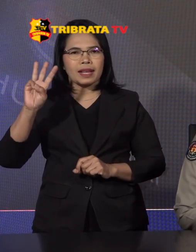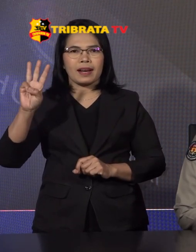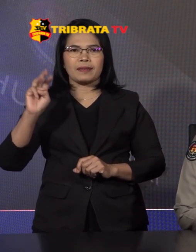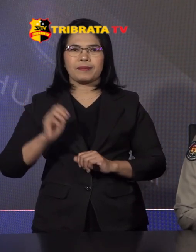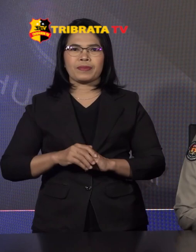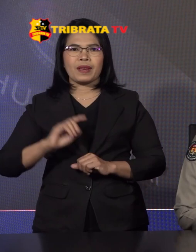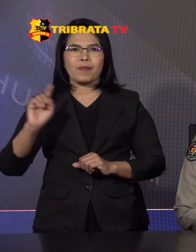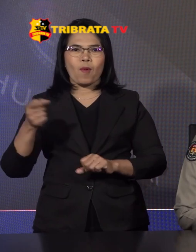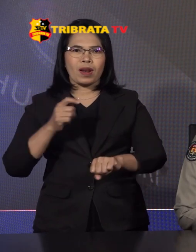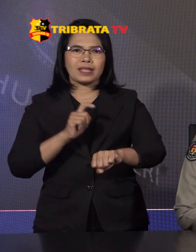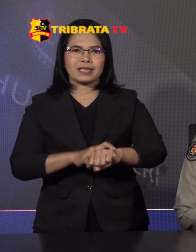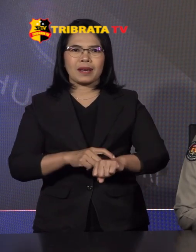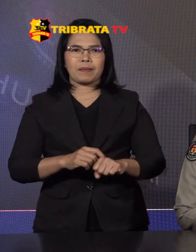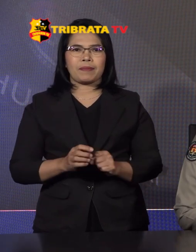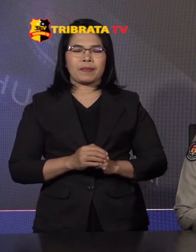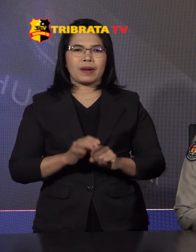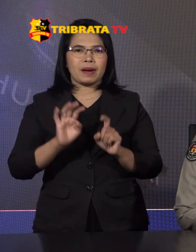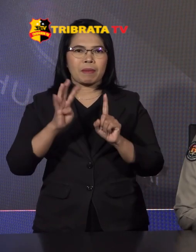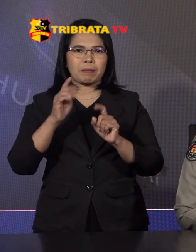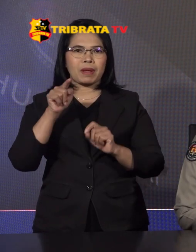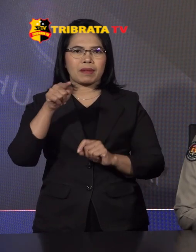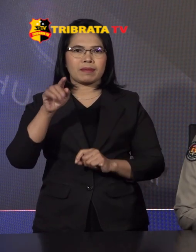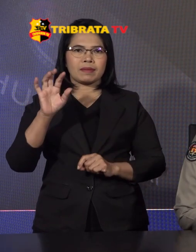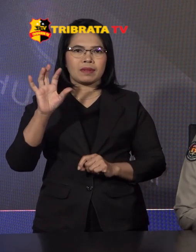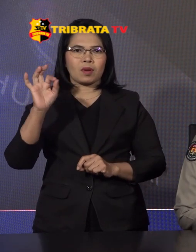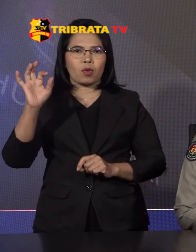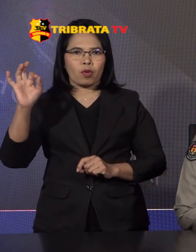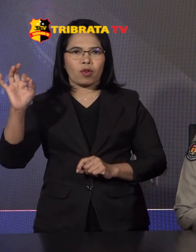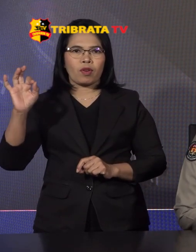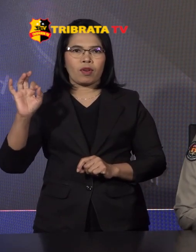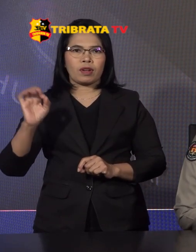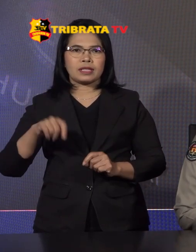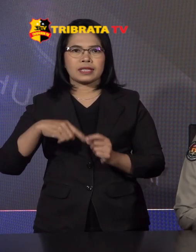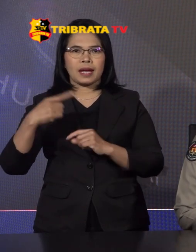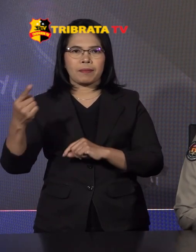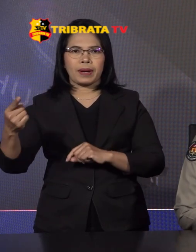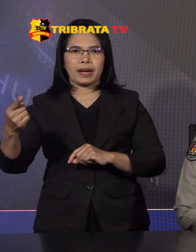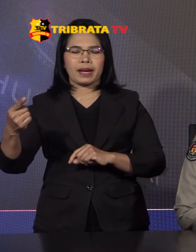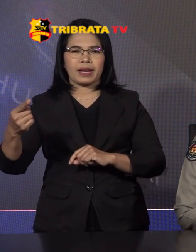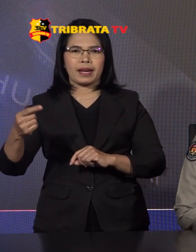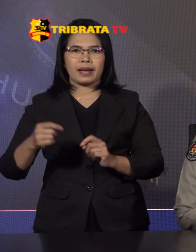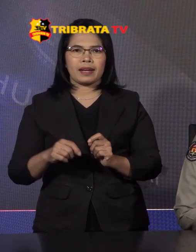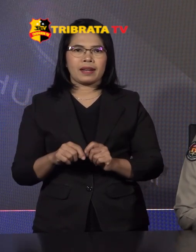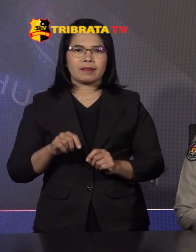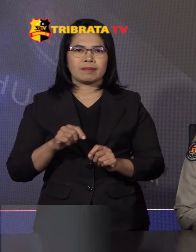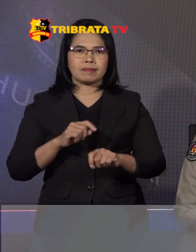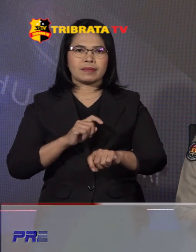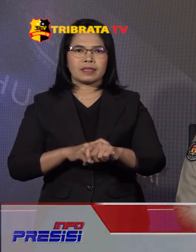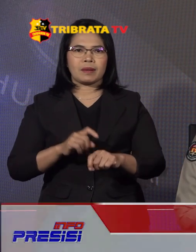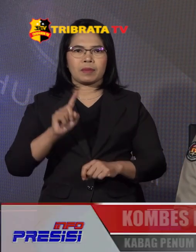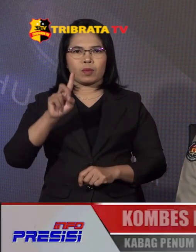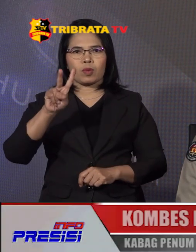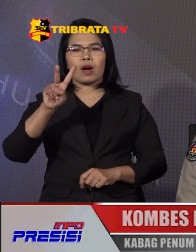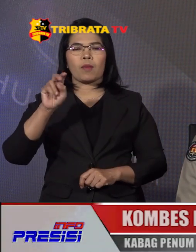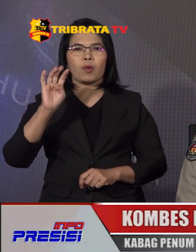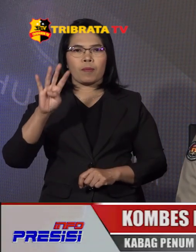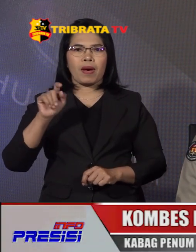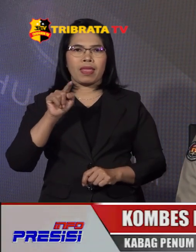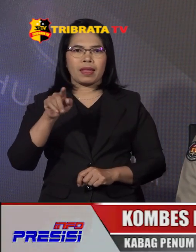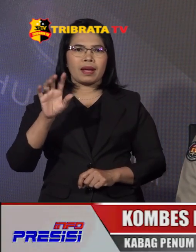mulai pukul 14.00 sampai dengan pukul 24.00